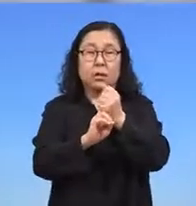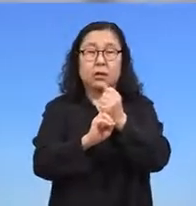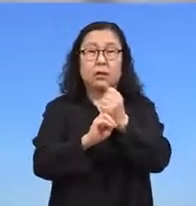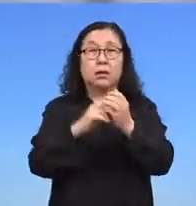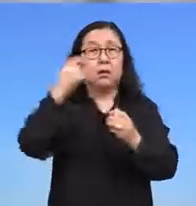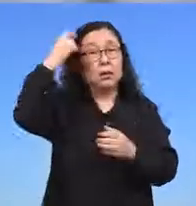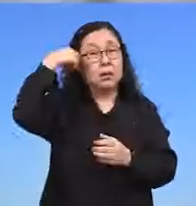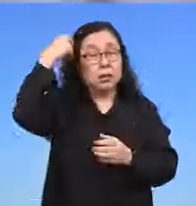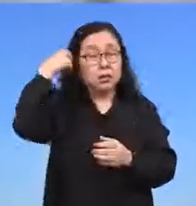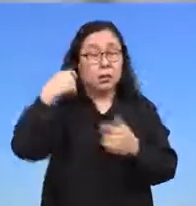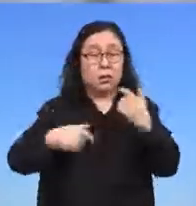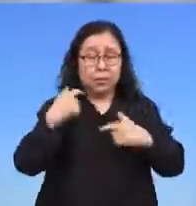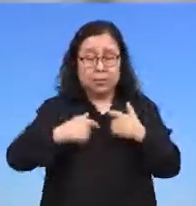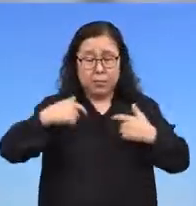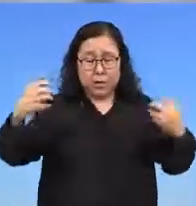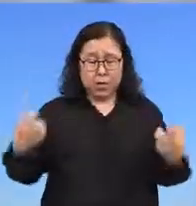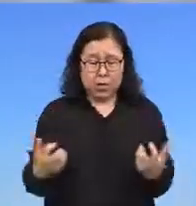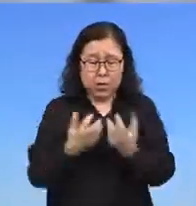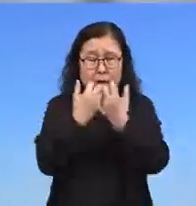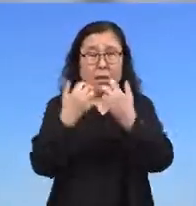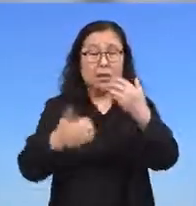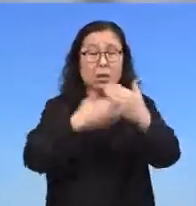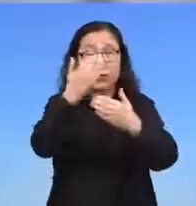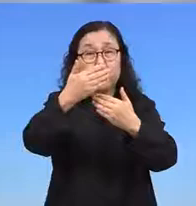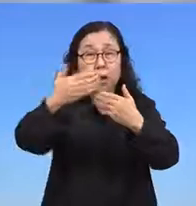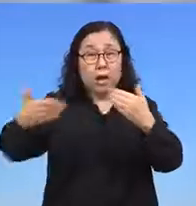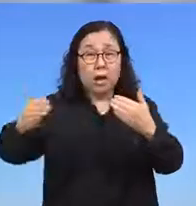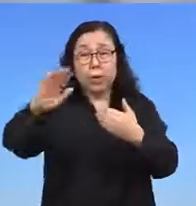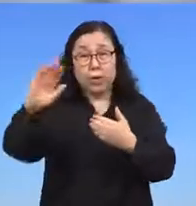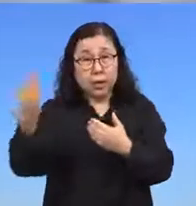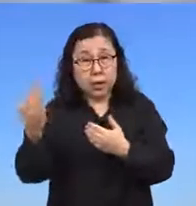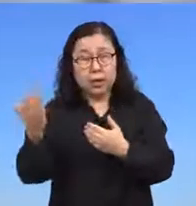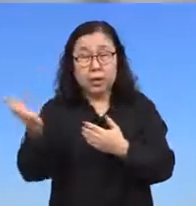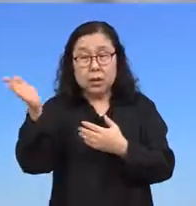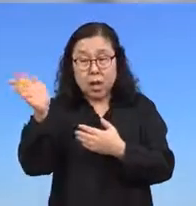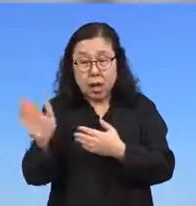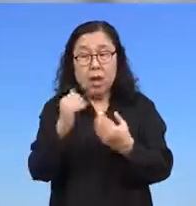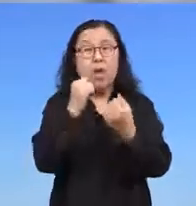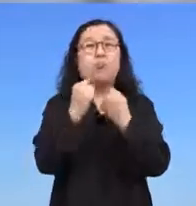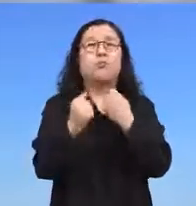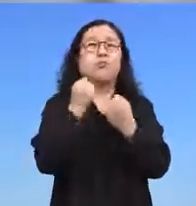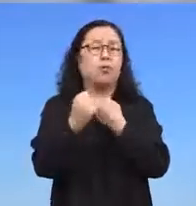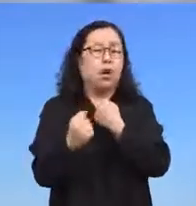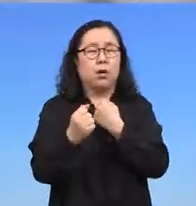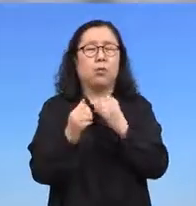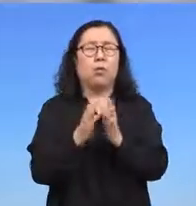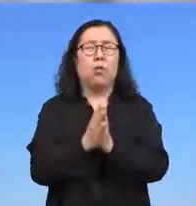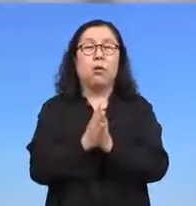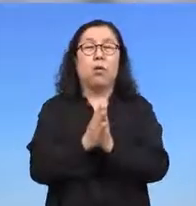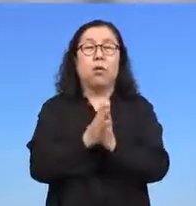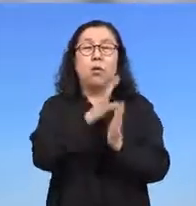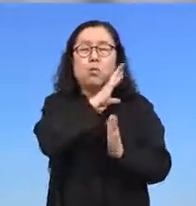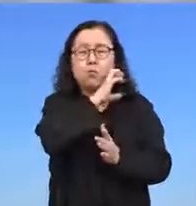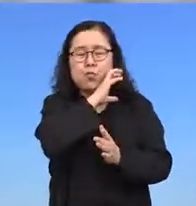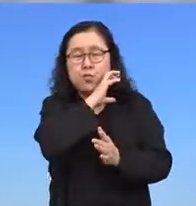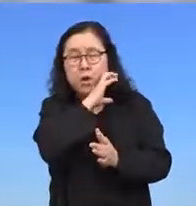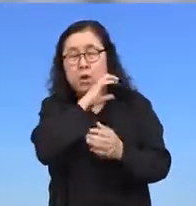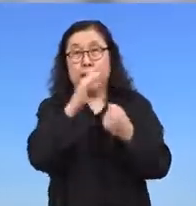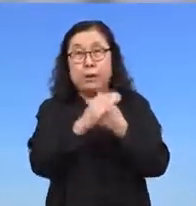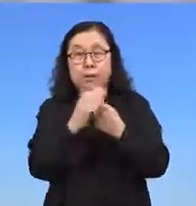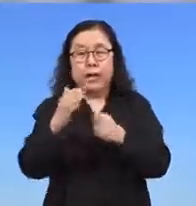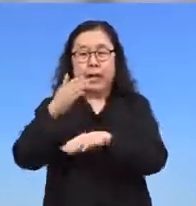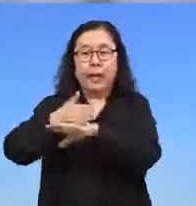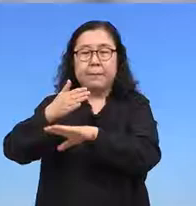물들여야 되는데, 이 원망과 불평이라는 그 뇌의 회로가 이스라엘 백성들로 하여금 그 기쁨을 다 죽여버리는 거